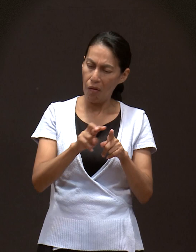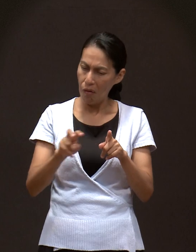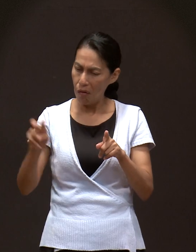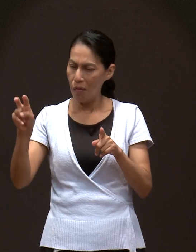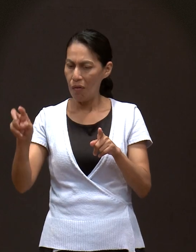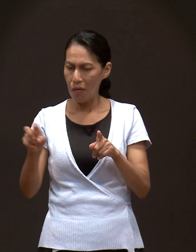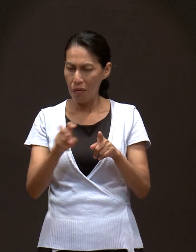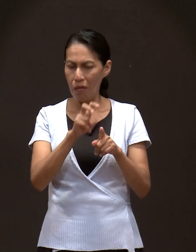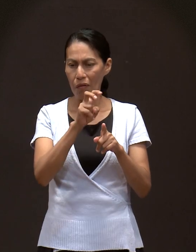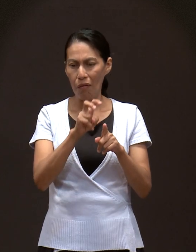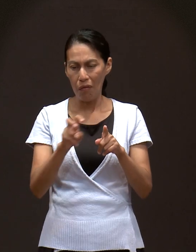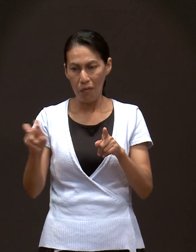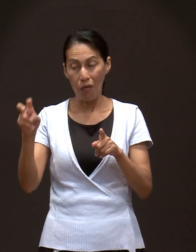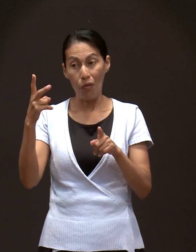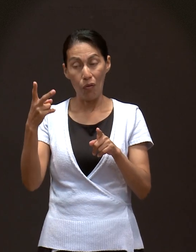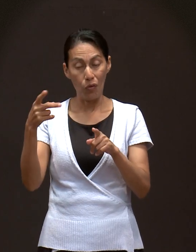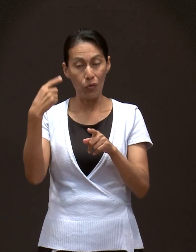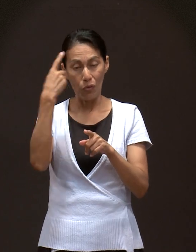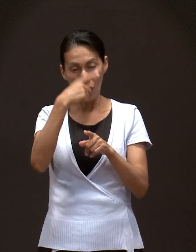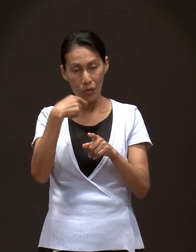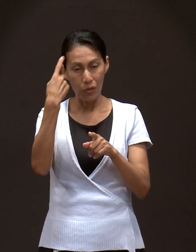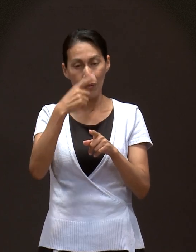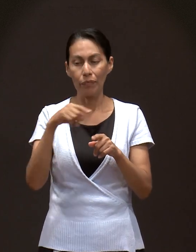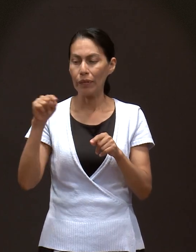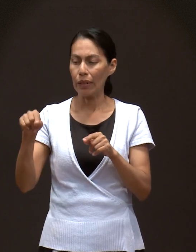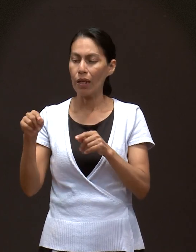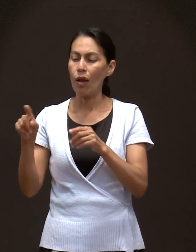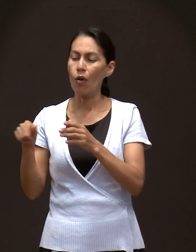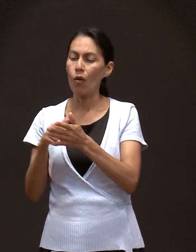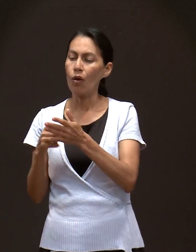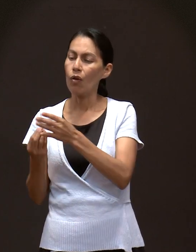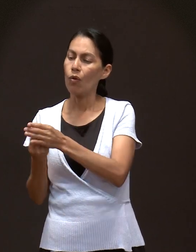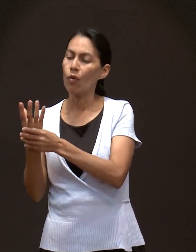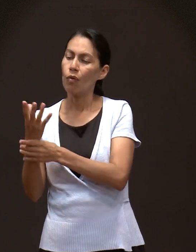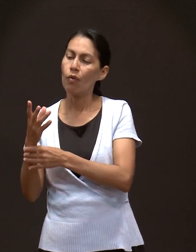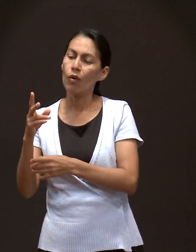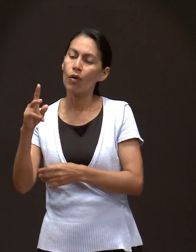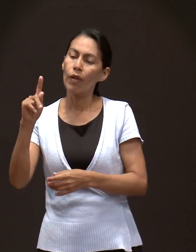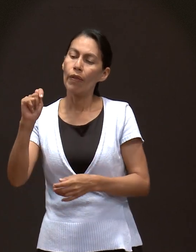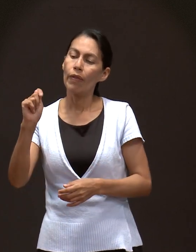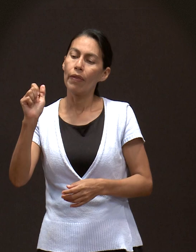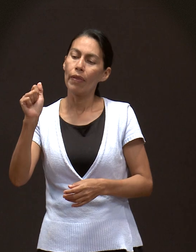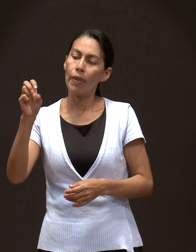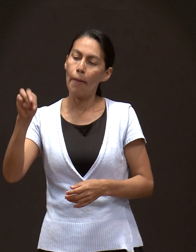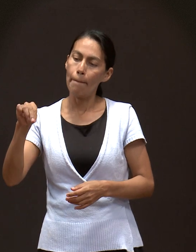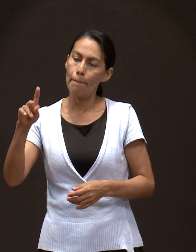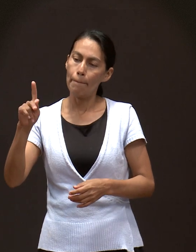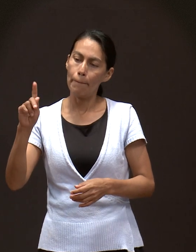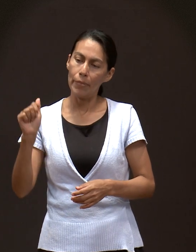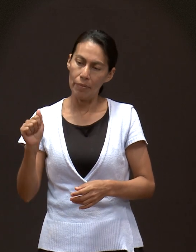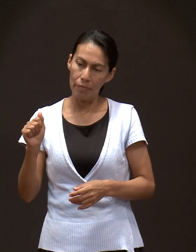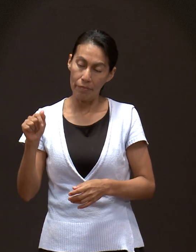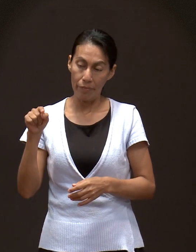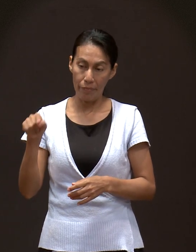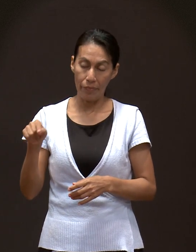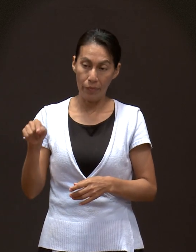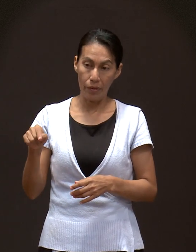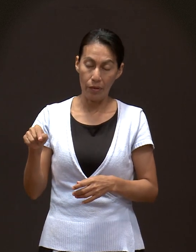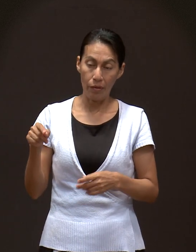viajaba a dos horas. Pero me acuerdo que el primer día que estuve en el nuevo lugar, en Tampa, es un lugar un poco